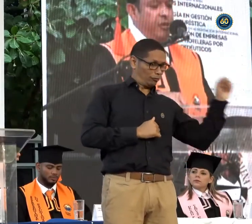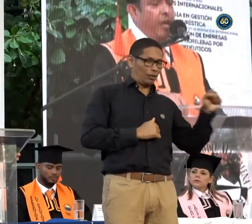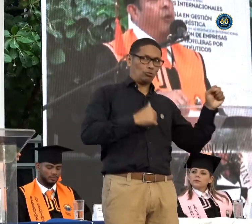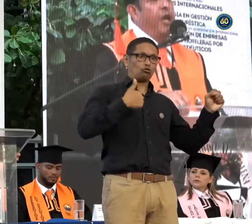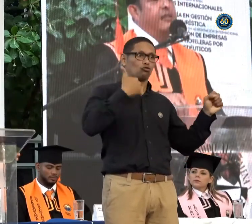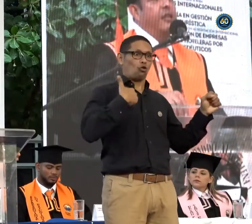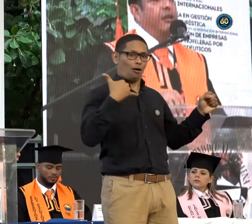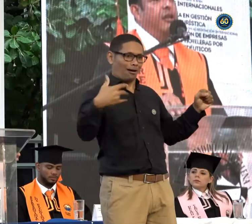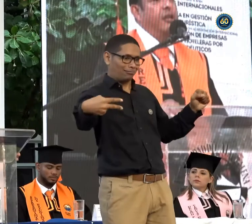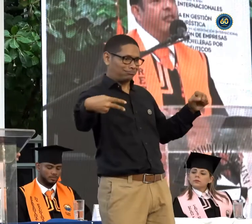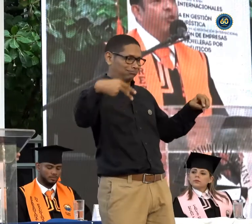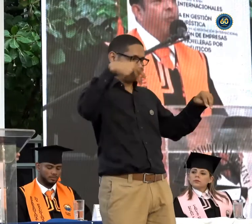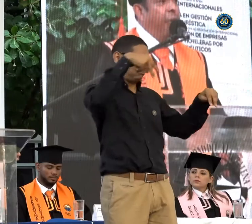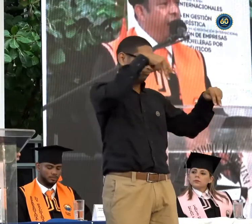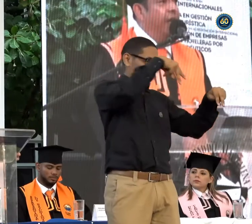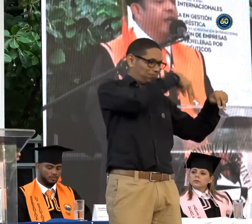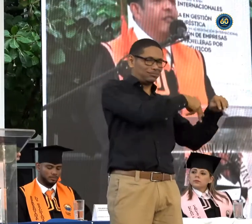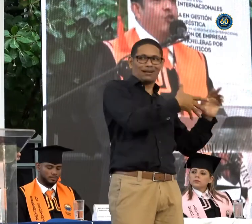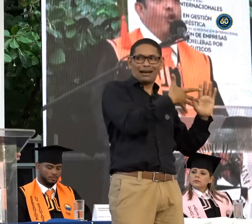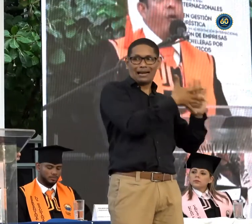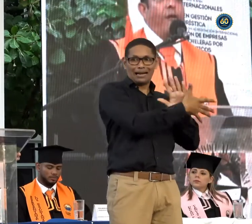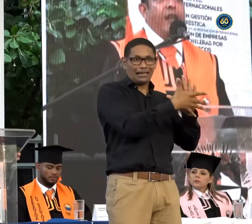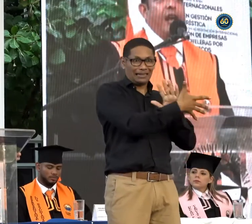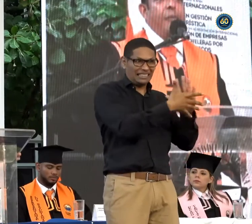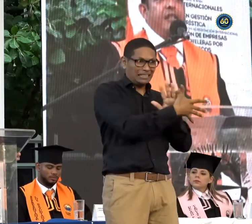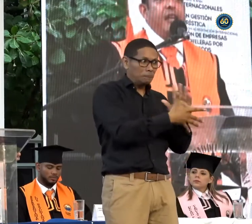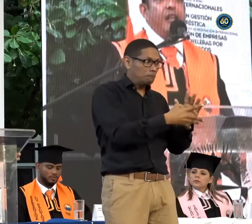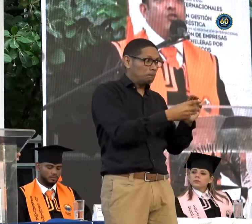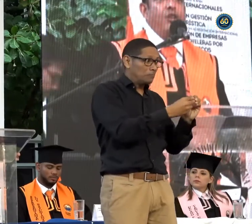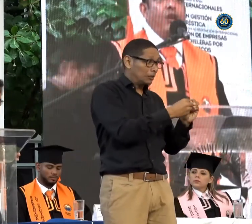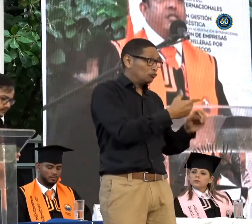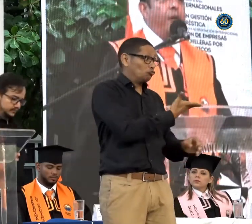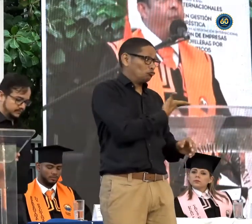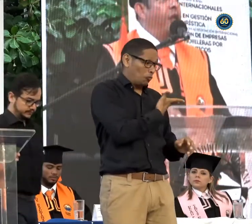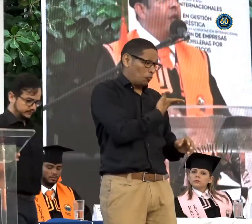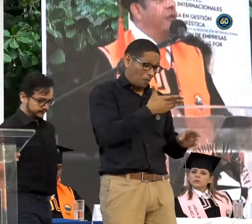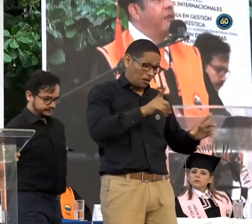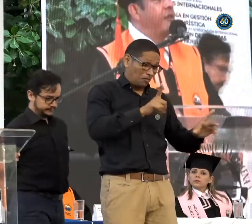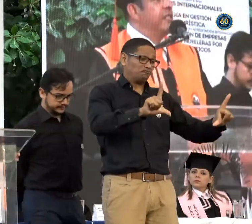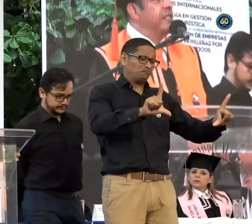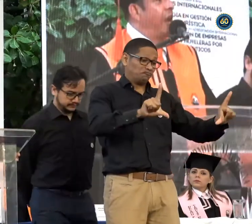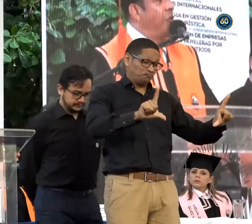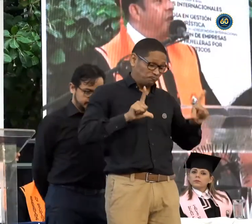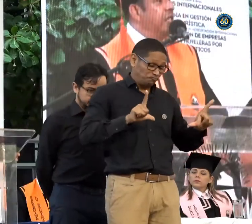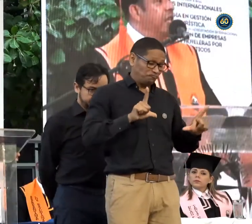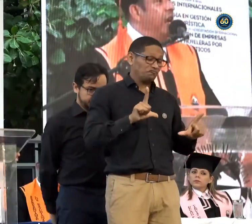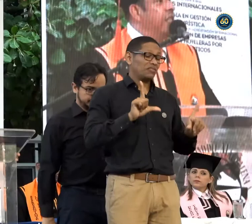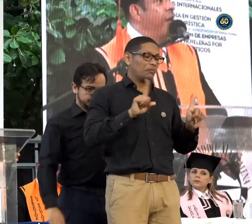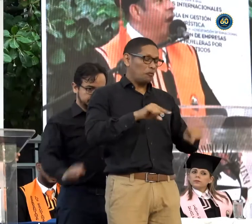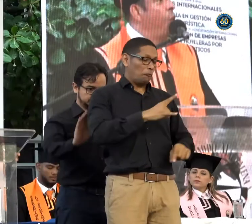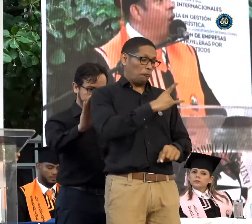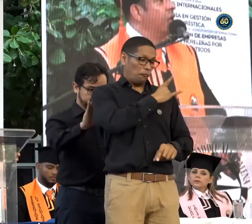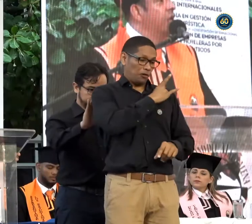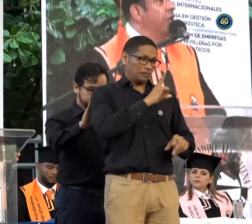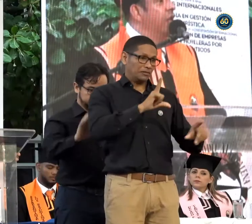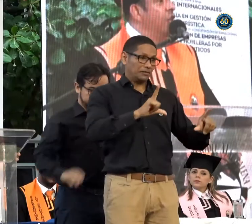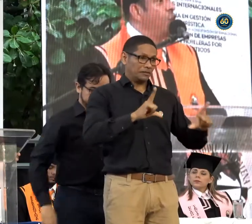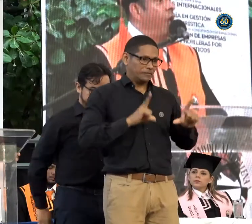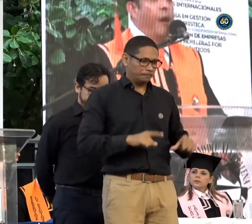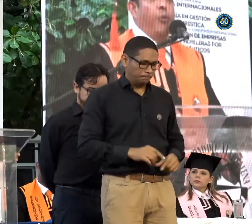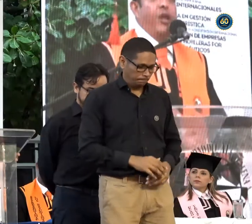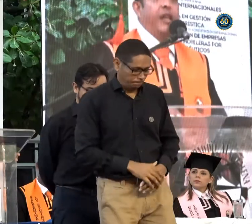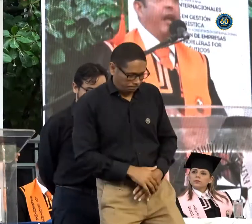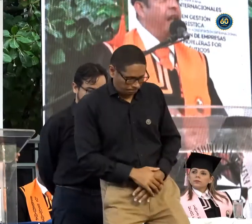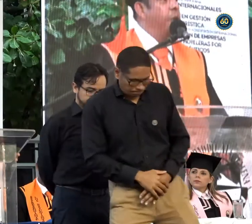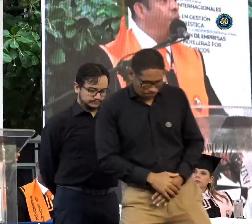tu mamá no solo va a validar el bachillerato sino que se va a poner se va a presentar a la universidad y se va a graduar y tú le vas a poder entregar el